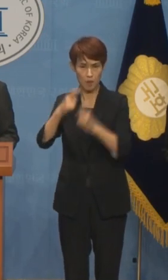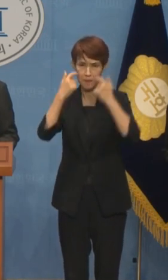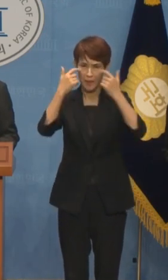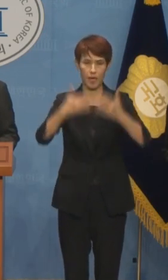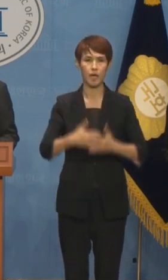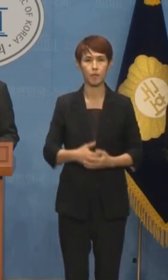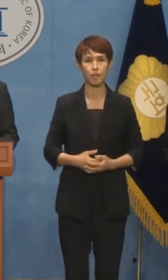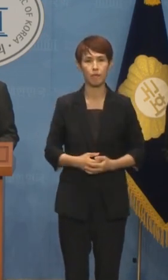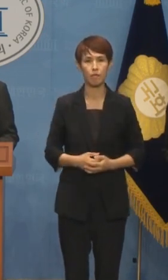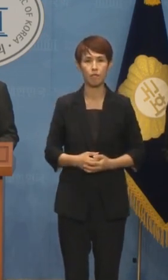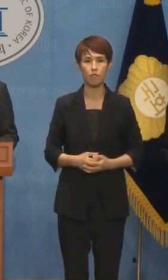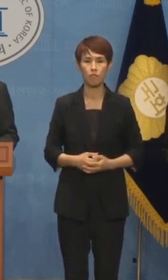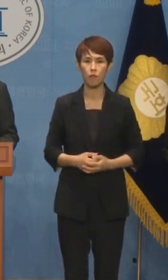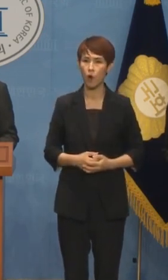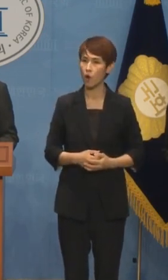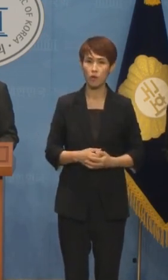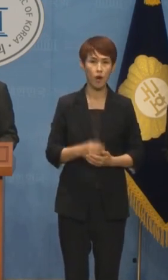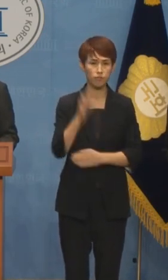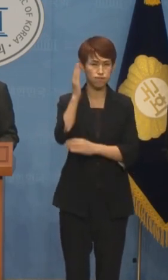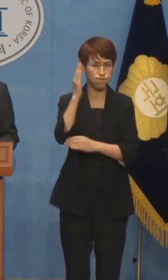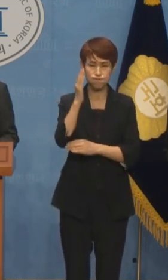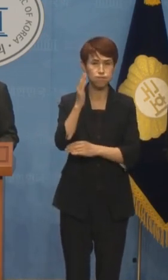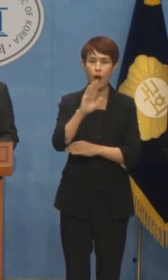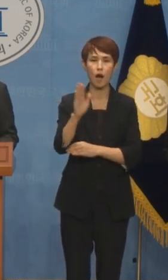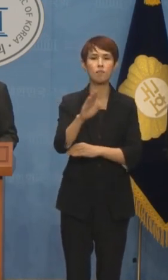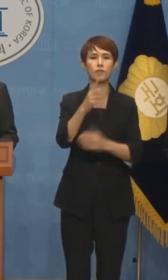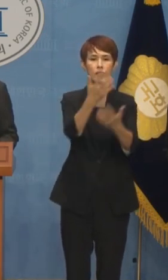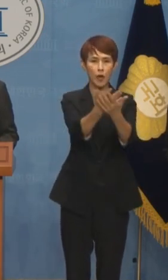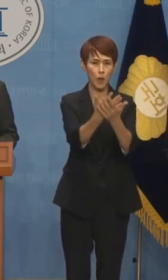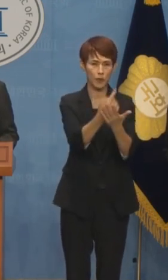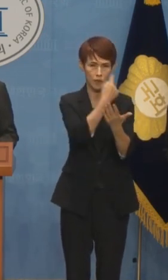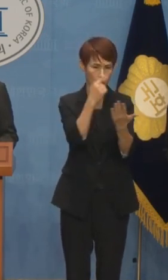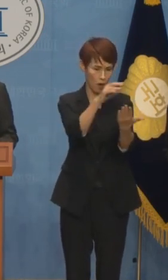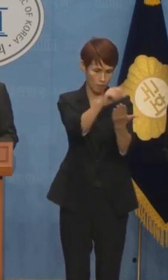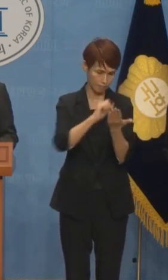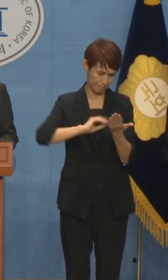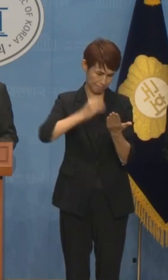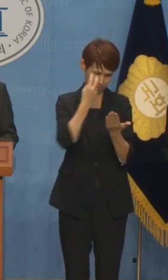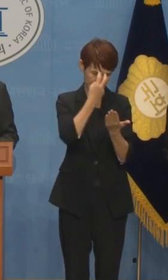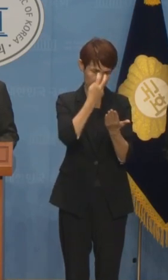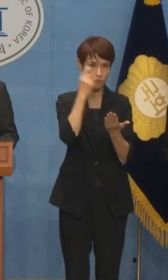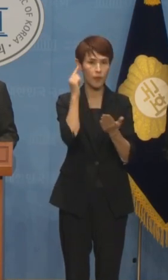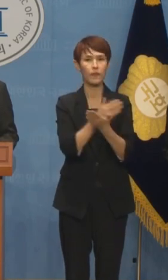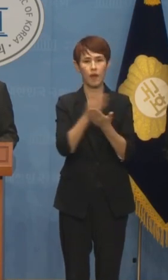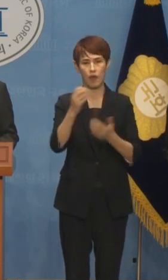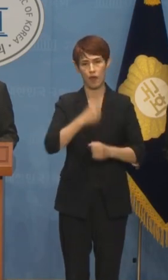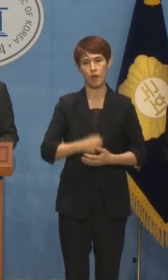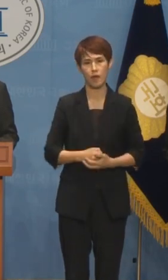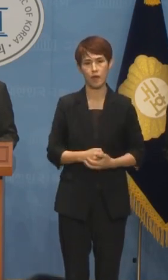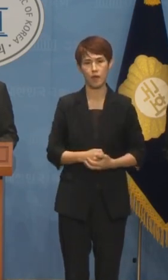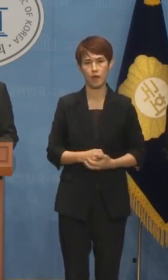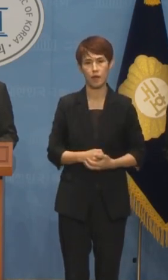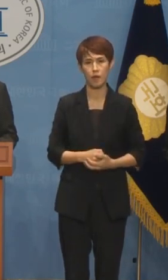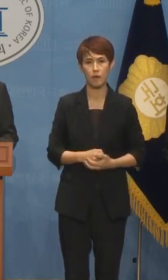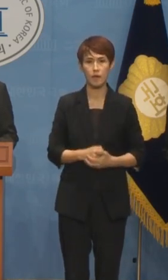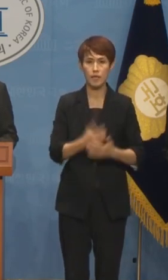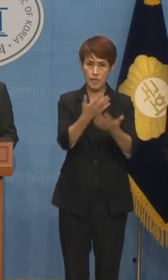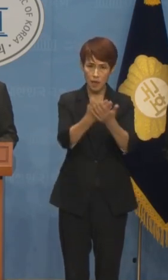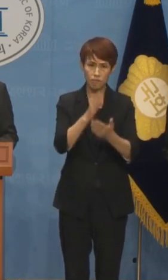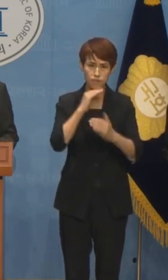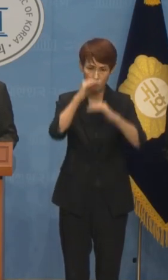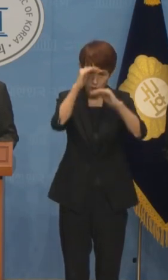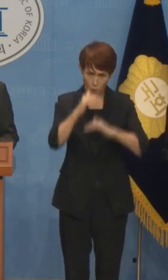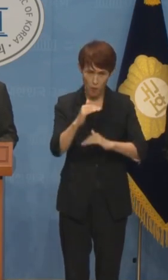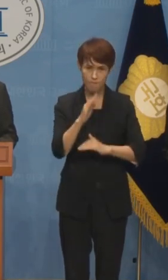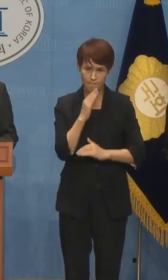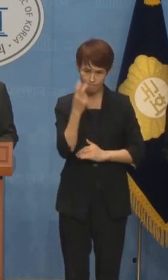명확합니다. 어떤 추정이나 주장이 아닌 오직 자료와 증거로 판단하겠습니다. 이를 기반으로 사건의 진실을